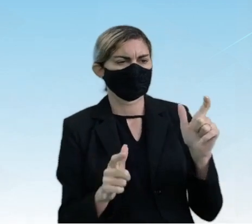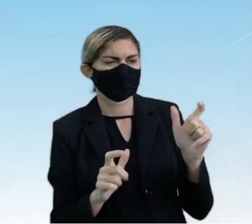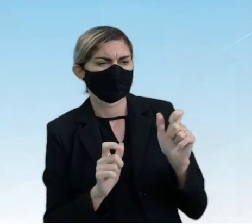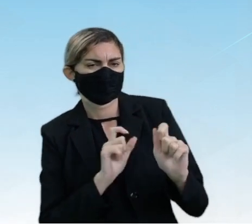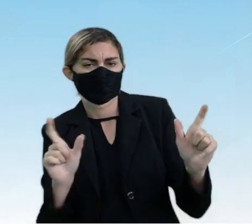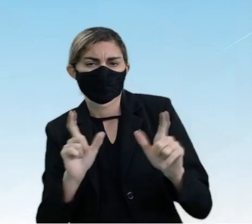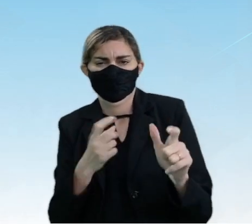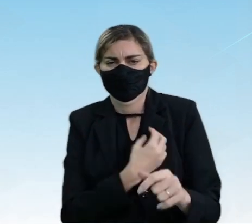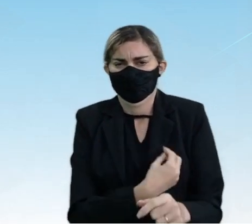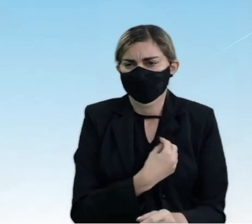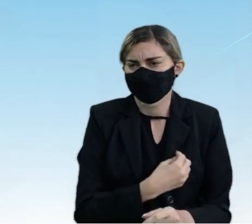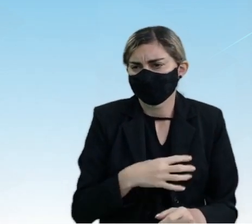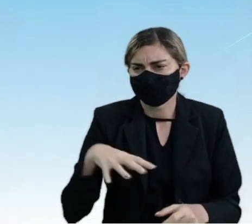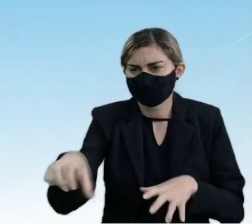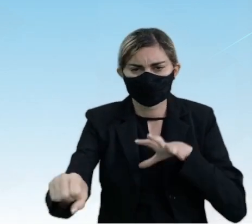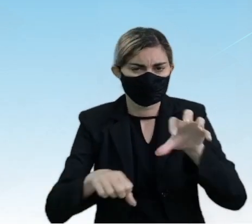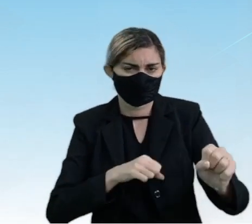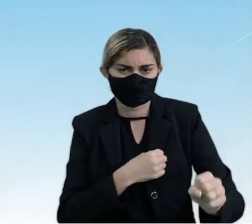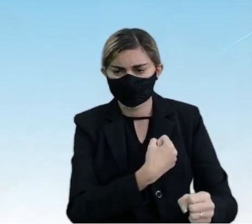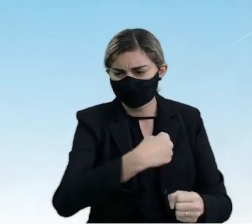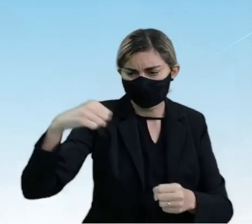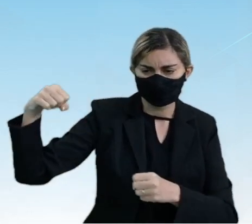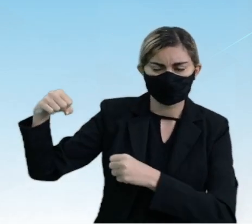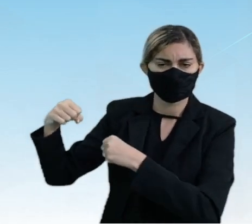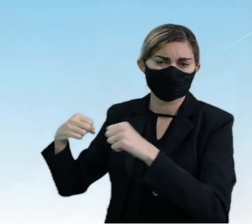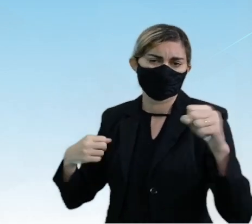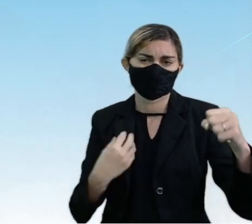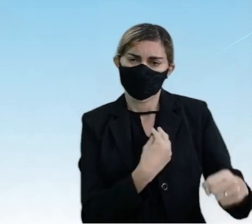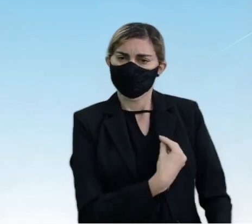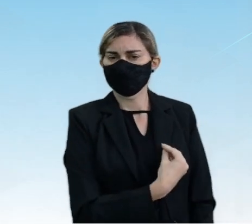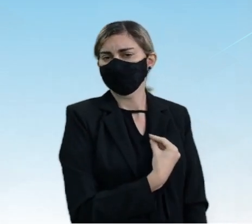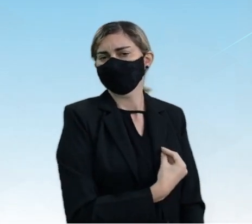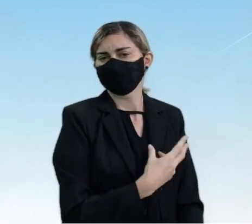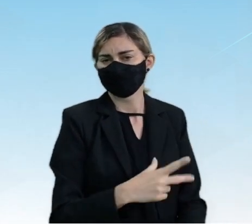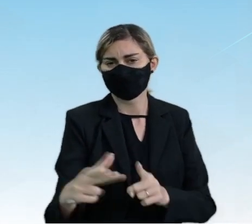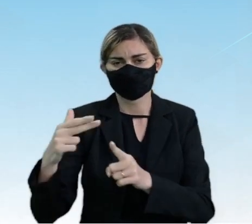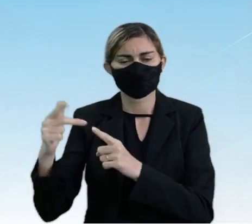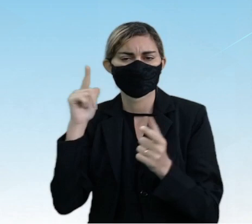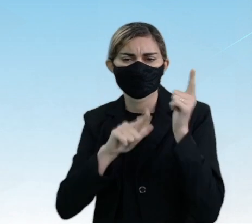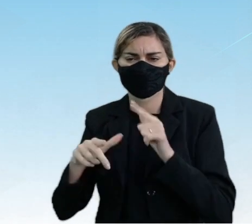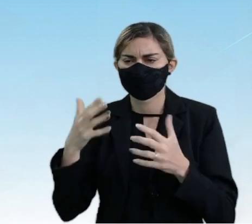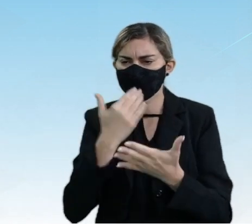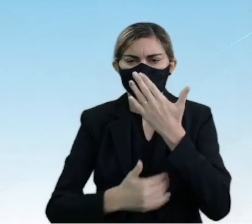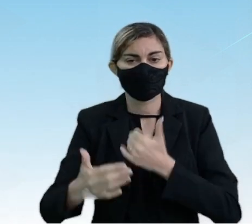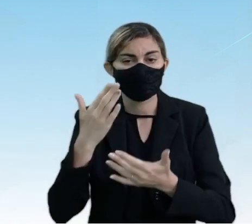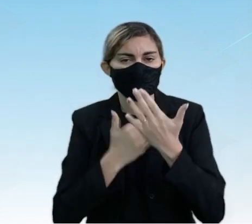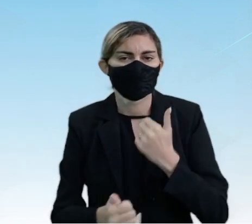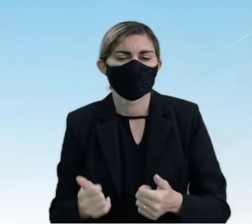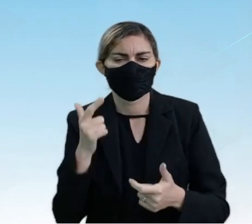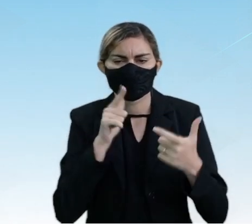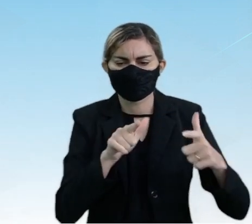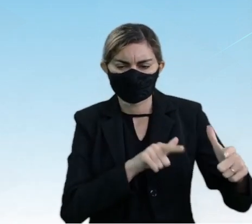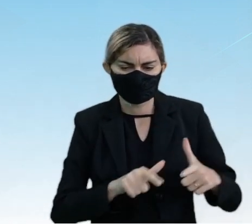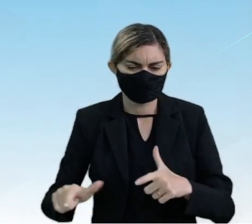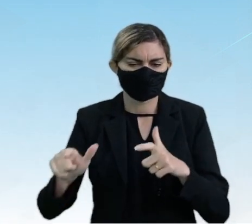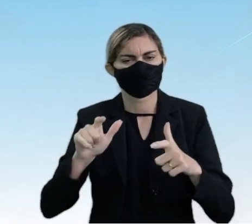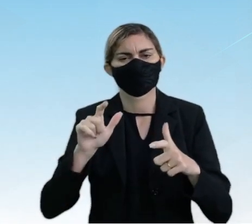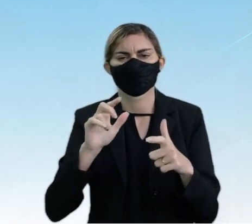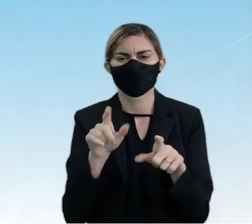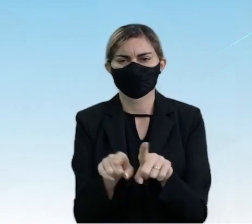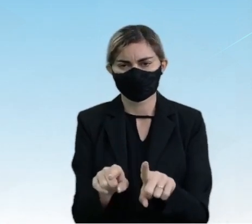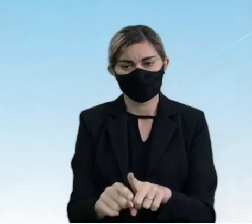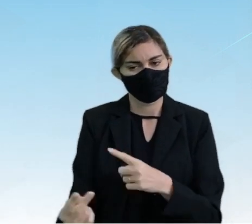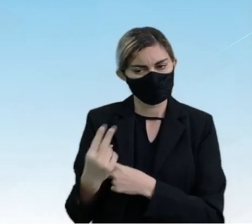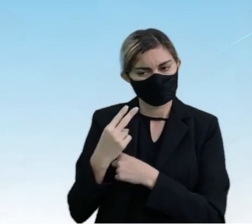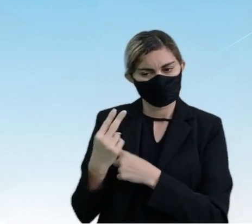da vida de atacar e se defender, né, para sobreviver, para poder conseguir o alimento, para poder conseguir o seu território, né, e ao mesmo tempo